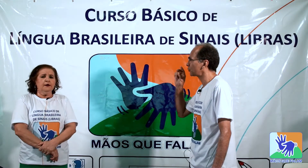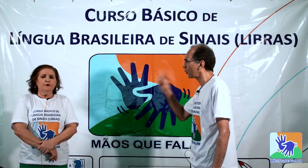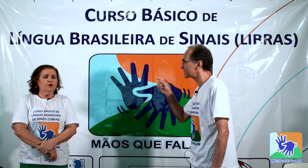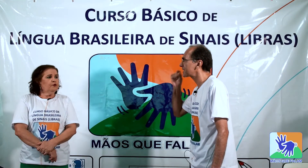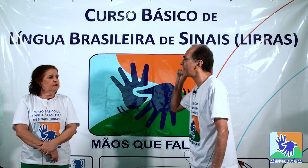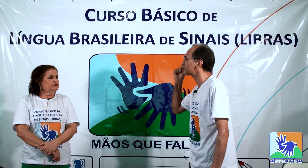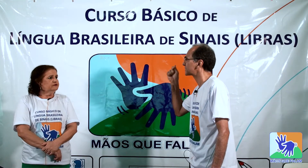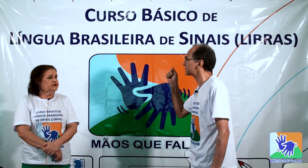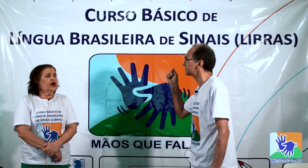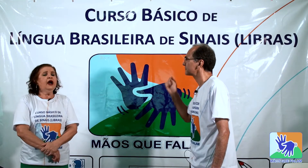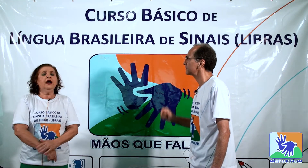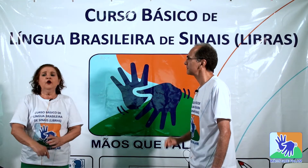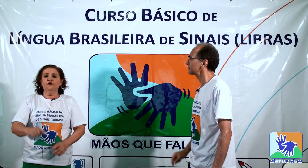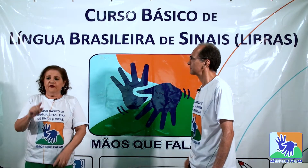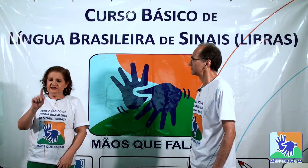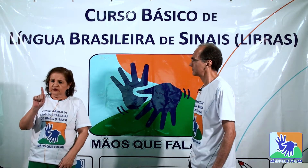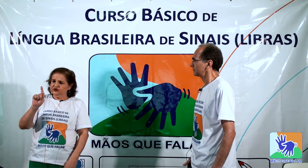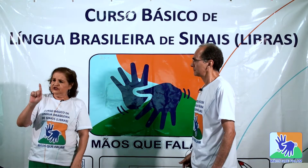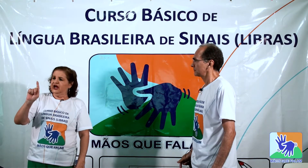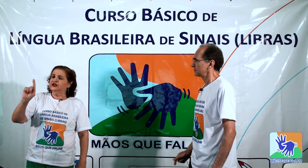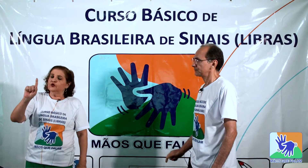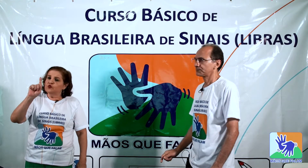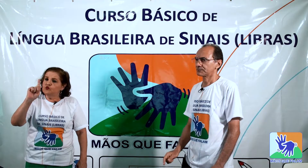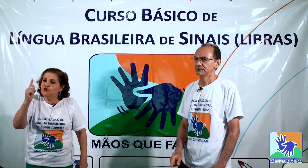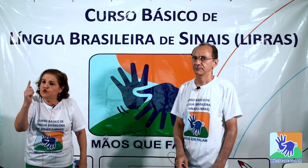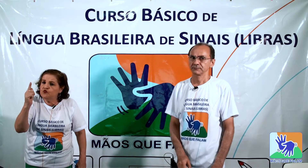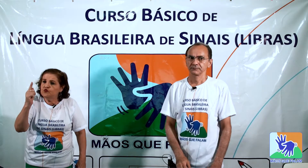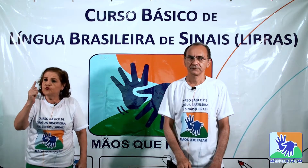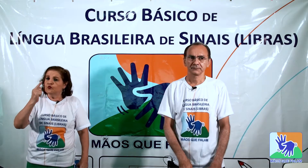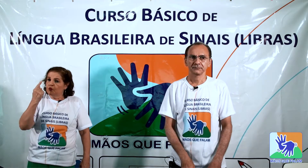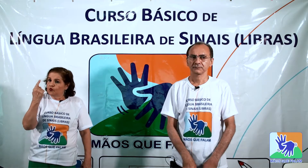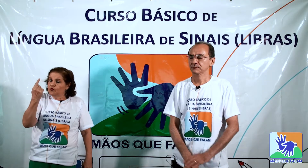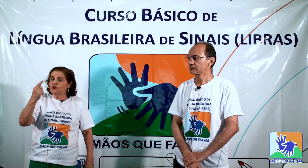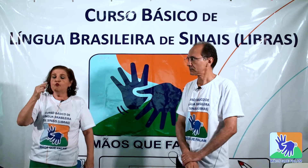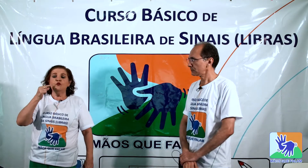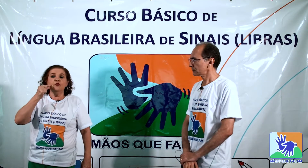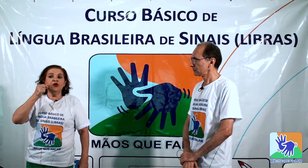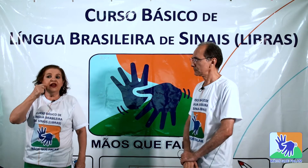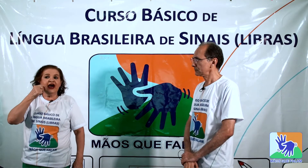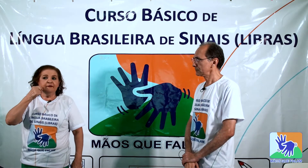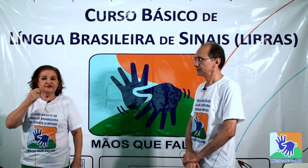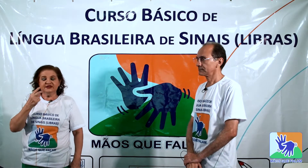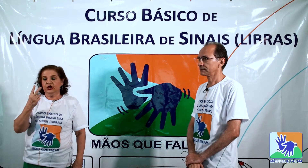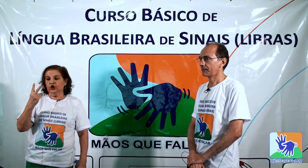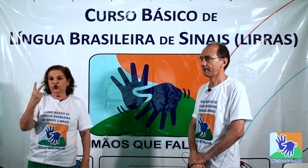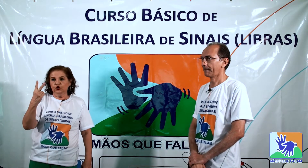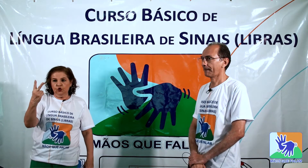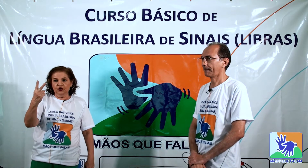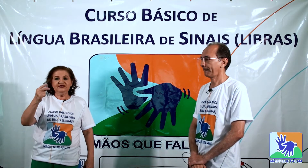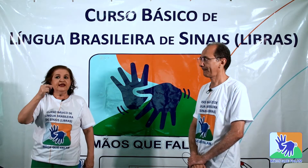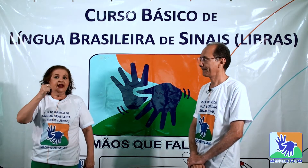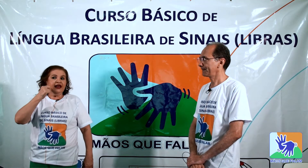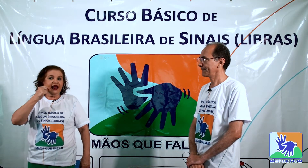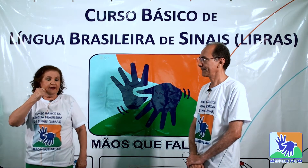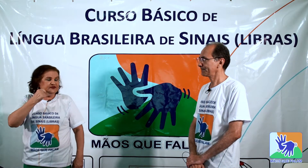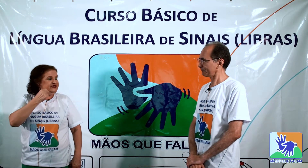2 lápis? Eu faço a quantidade. Um lápis. 2 lápis.